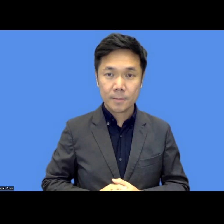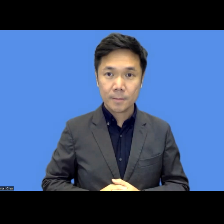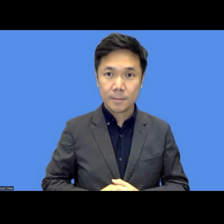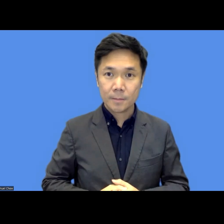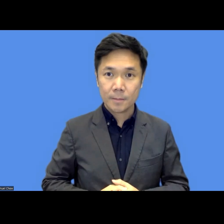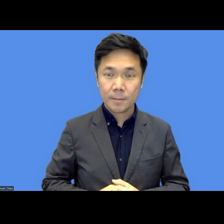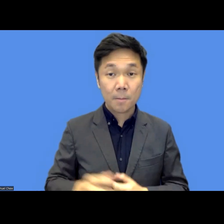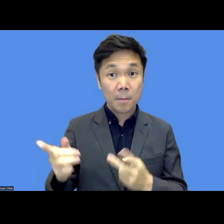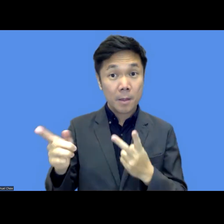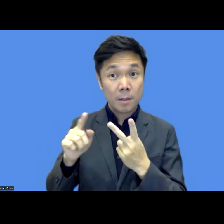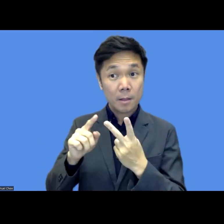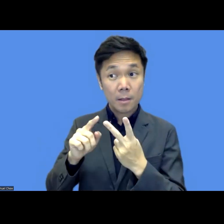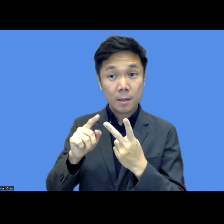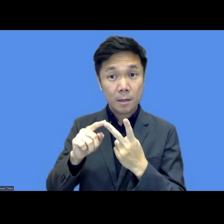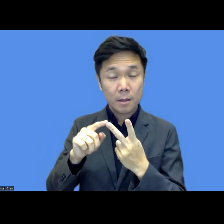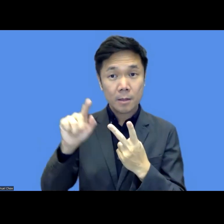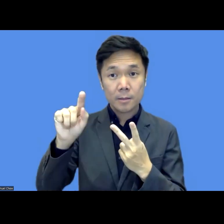nuestro compañero Tanya